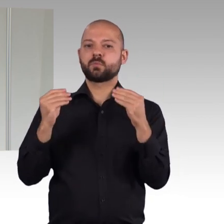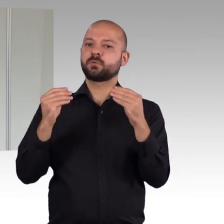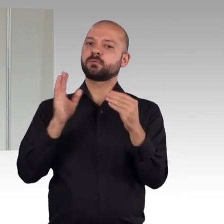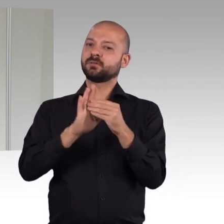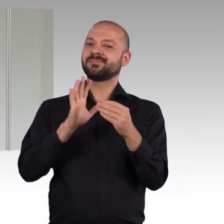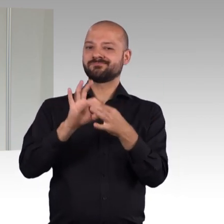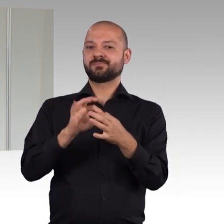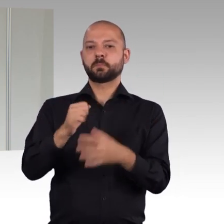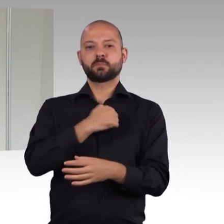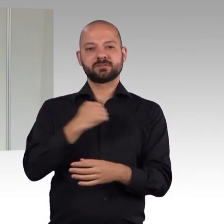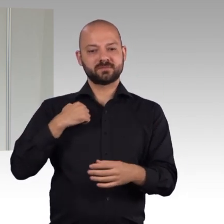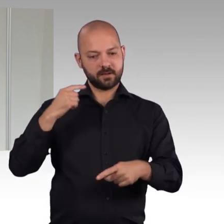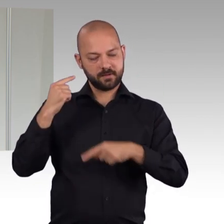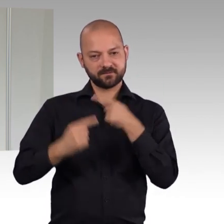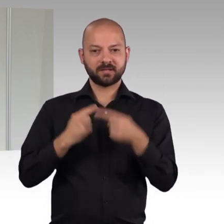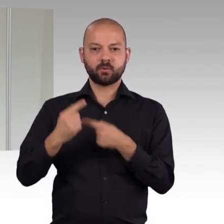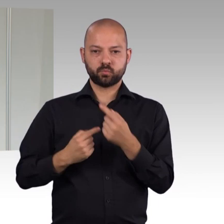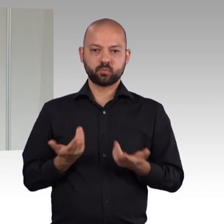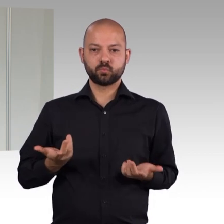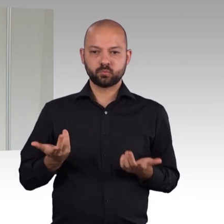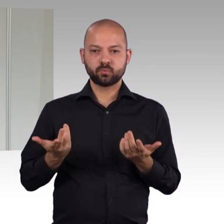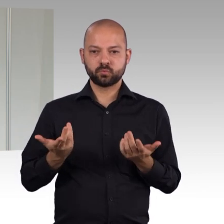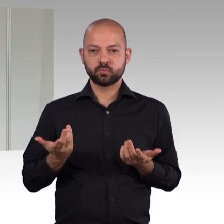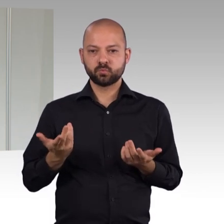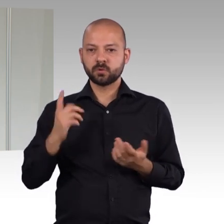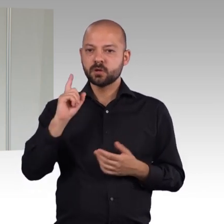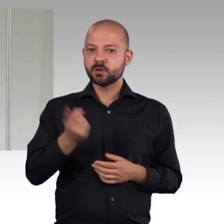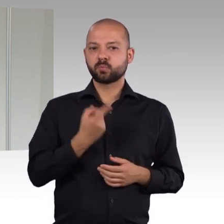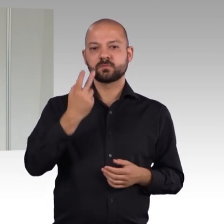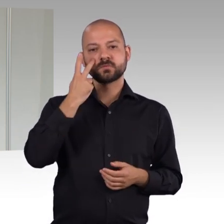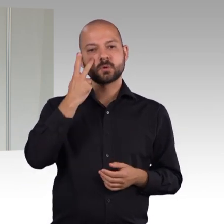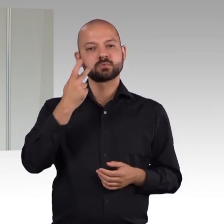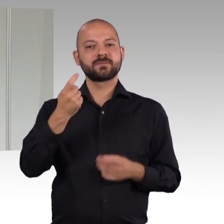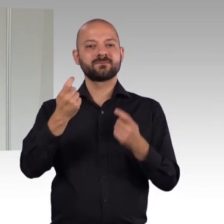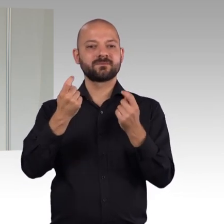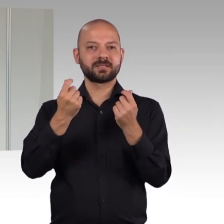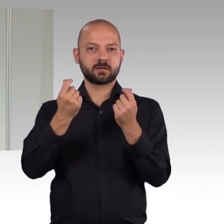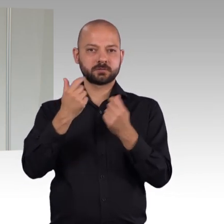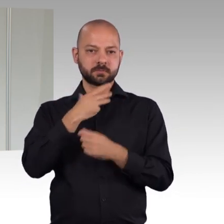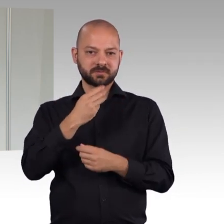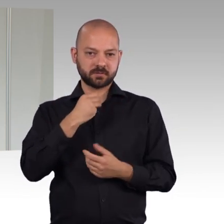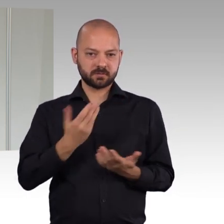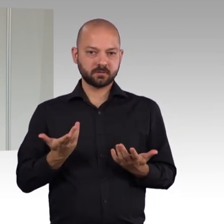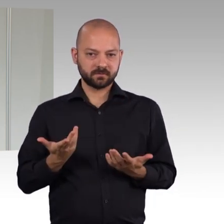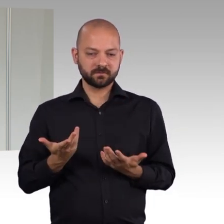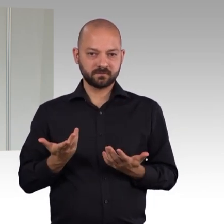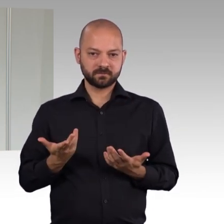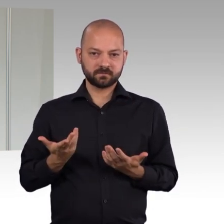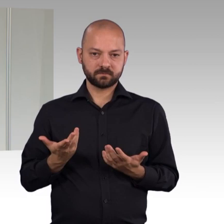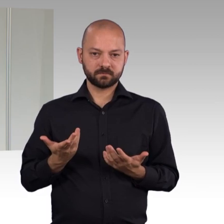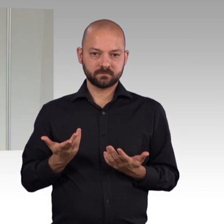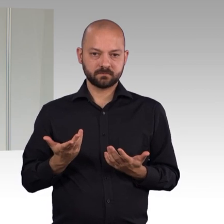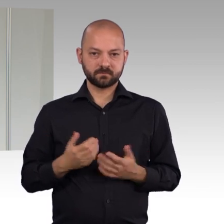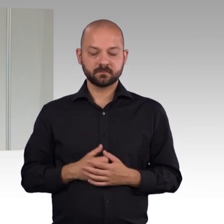was einen Finanzbedarf bedeutet, lieber Herr Kollege Mützenich, dann dürfen nicht unsere Verteidigungspolitiker das alles mittragen und